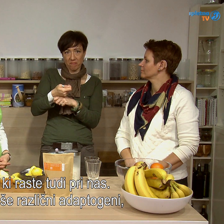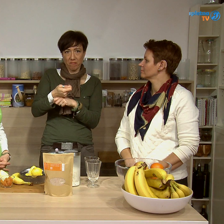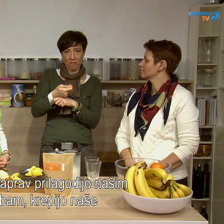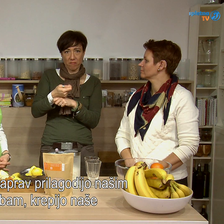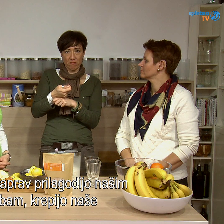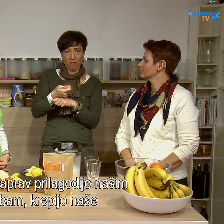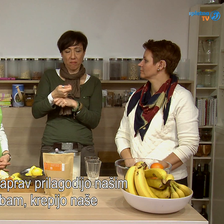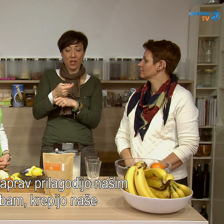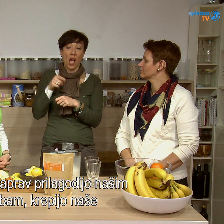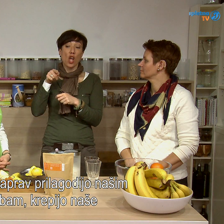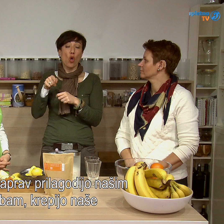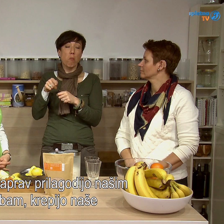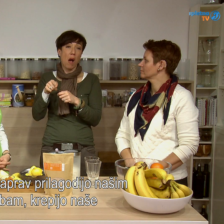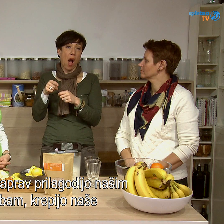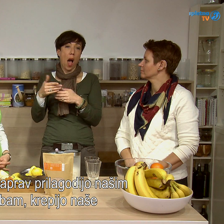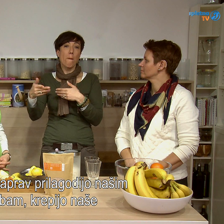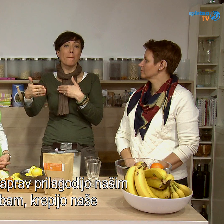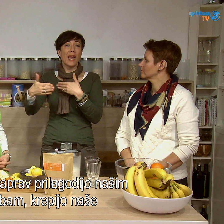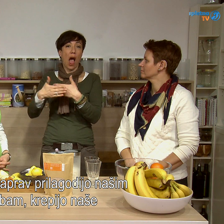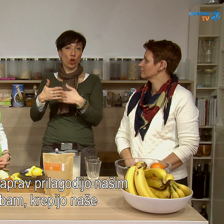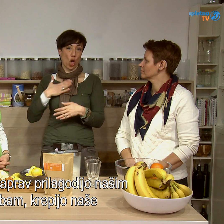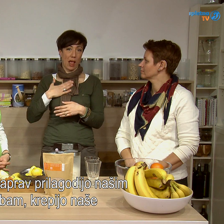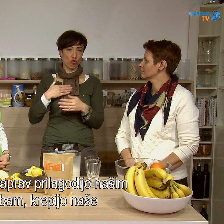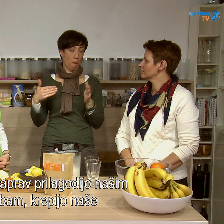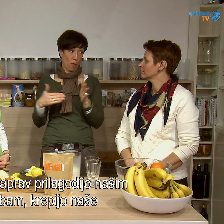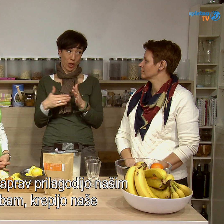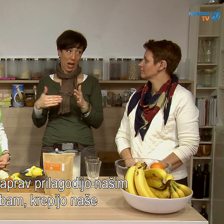ki se pravzaprav prilagodijo našim potrebam,